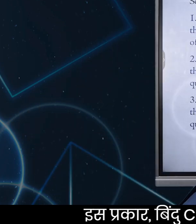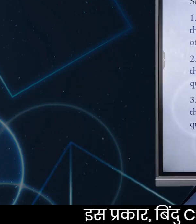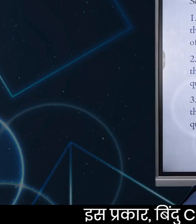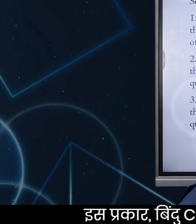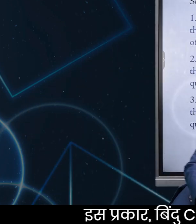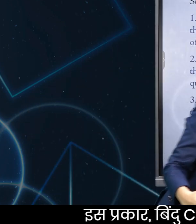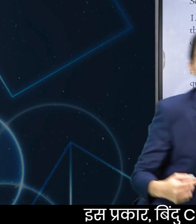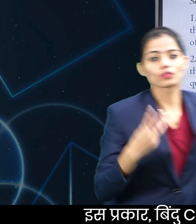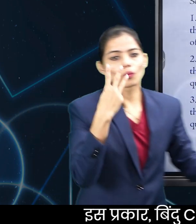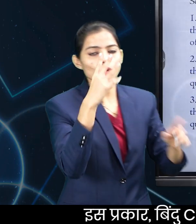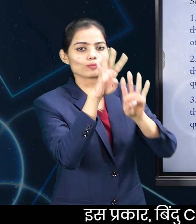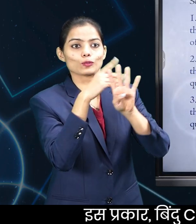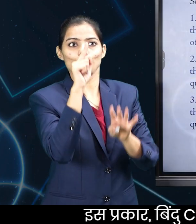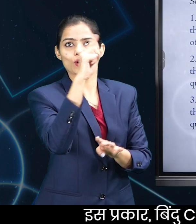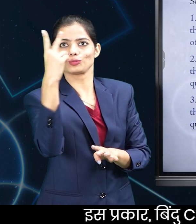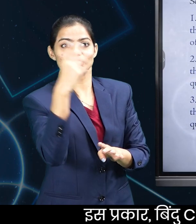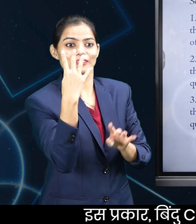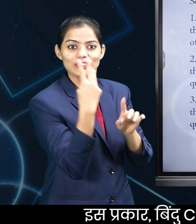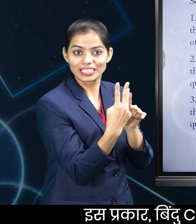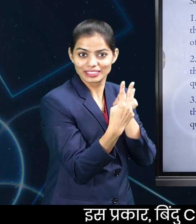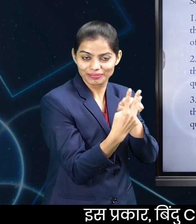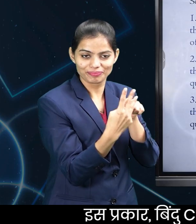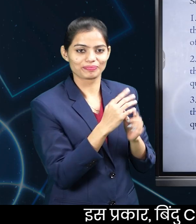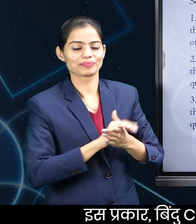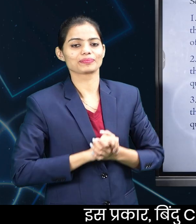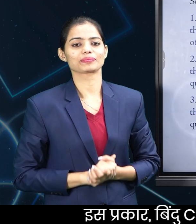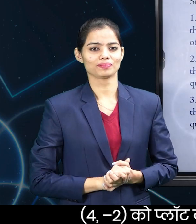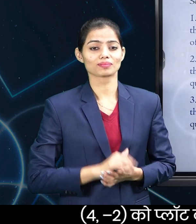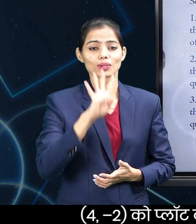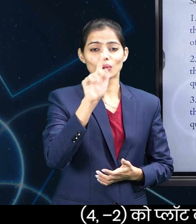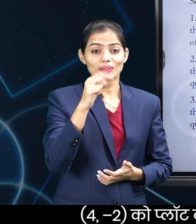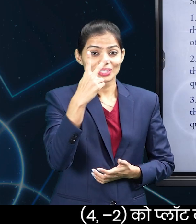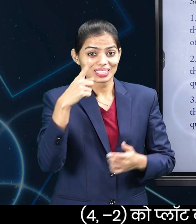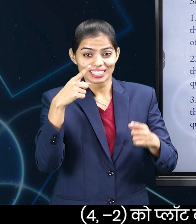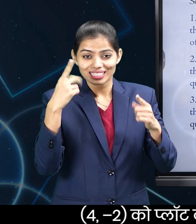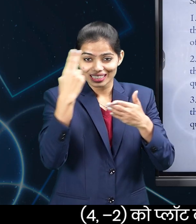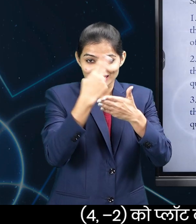-4,-5 कार्तीय तल के चतुर्थांश में स्थित है। 4,-2 को